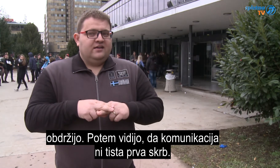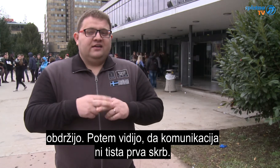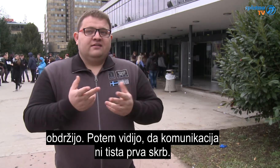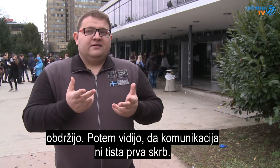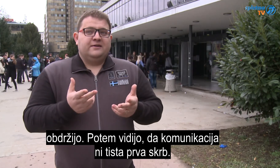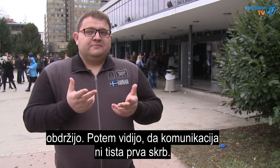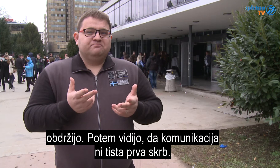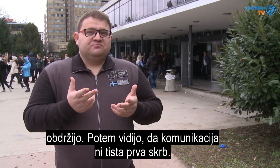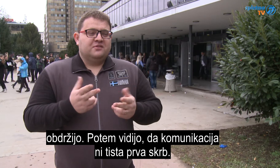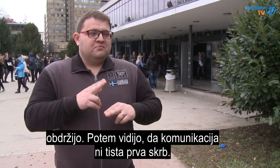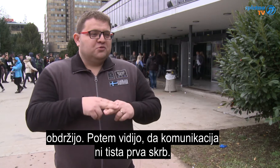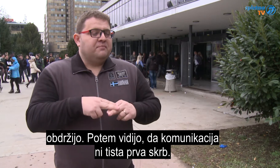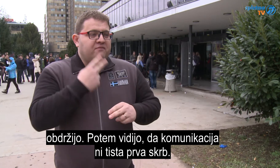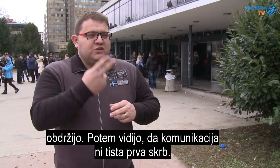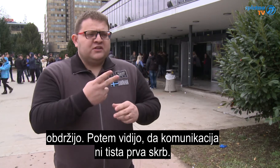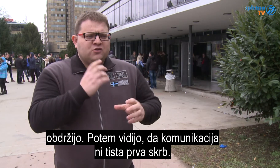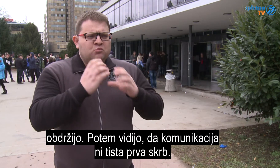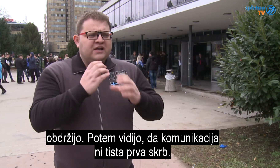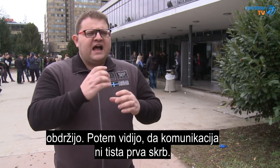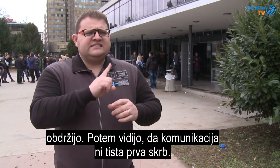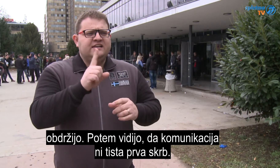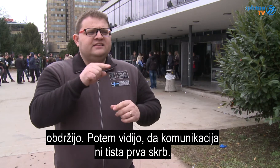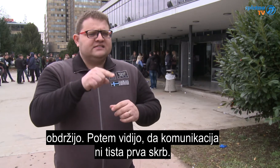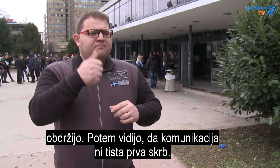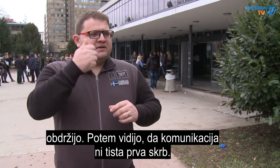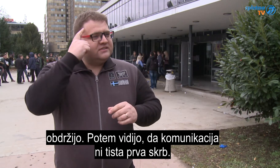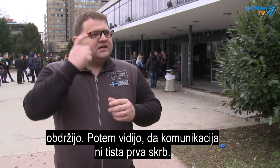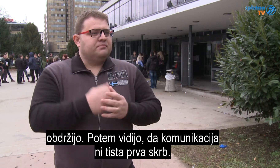In potem pa vidijo, da komunikacija ni tista prva skrb.